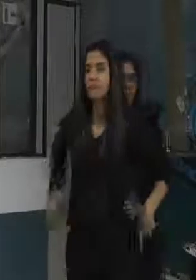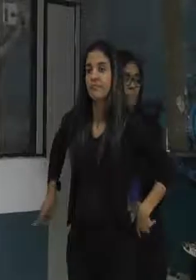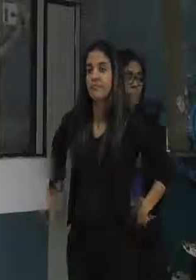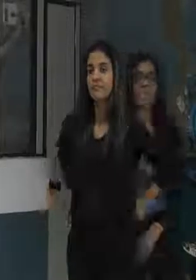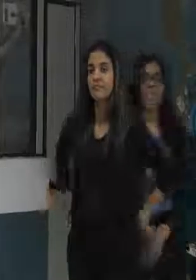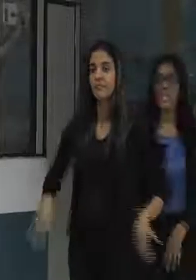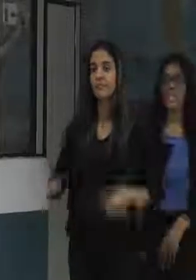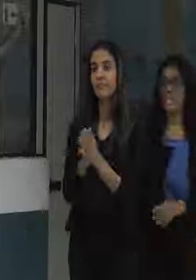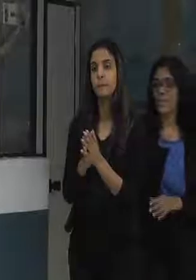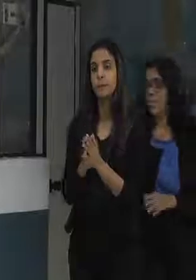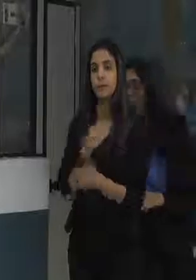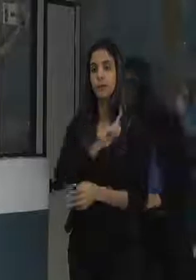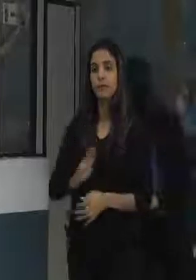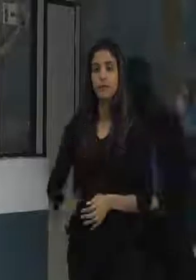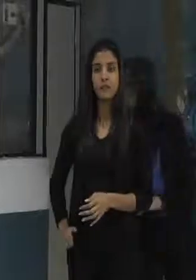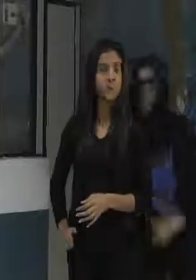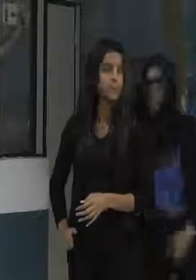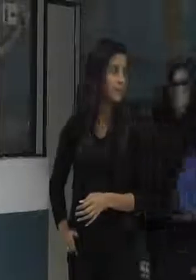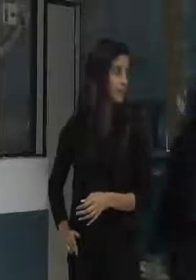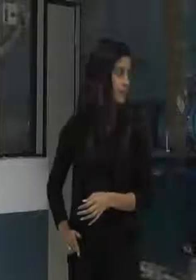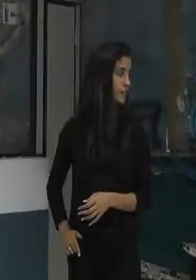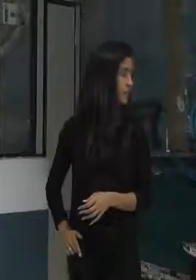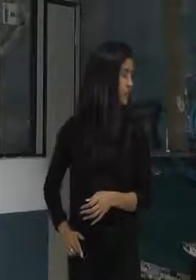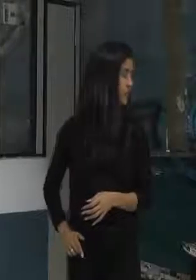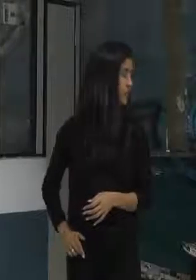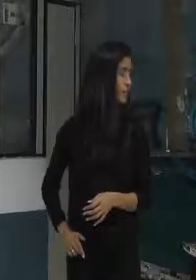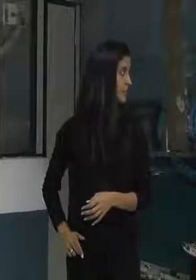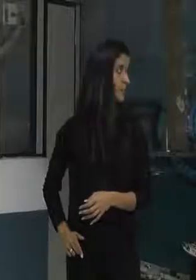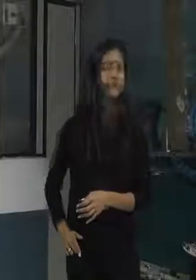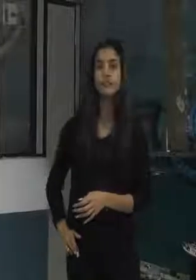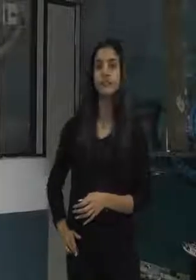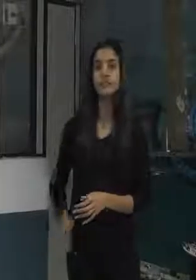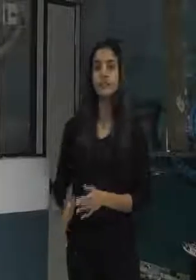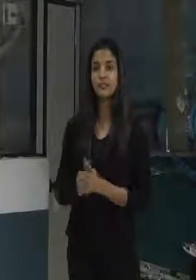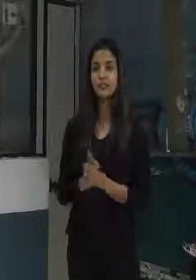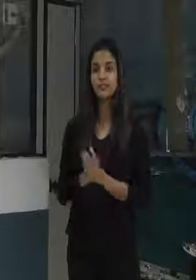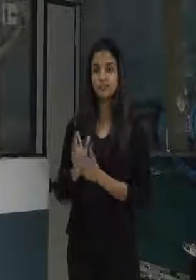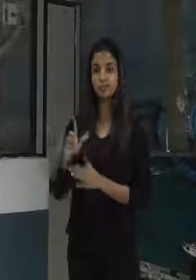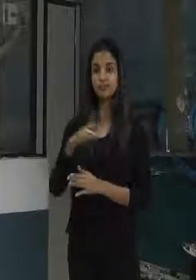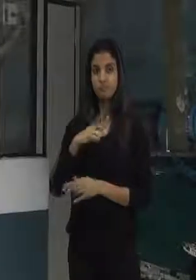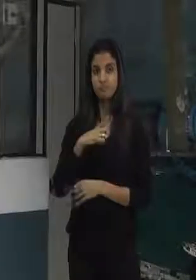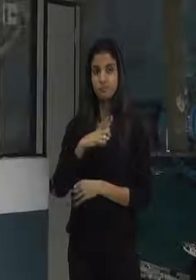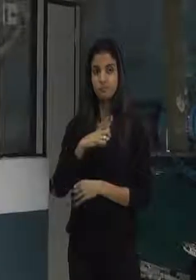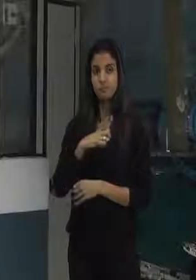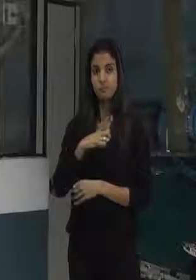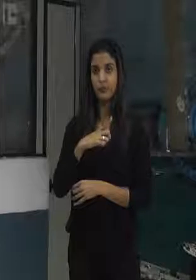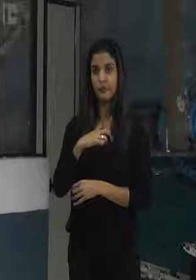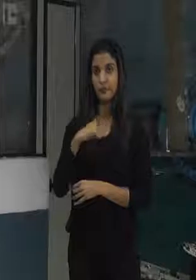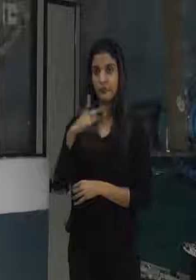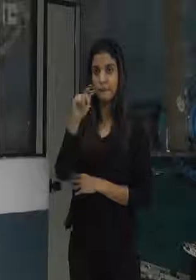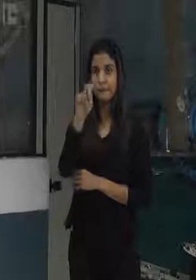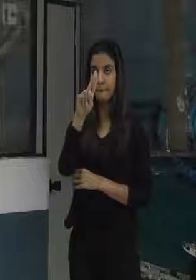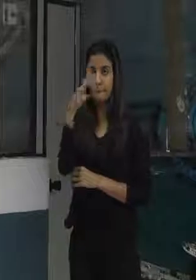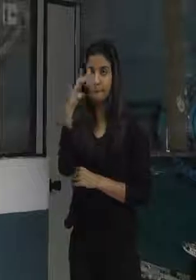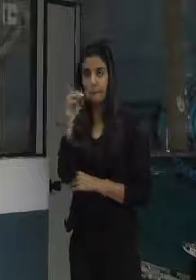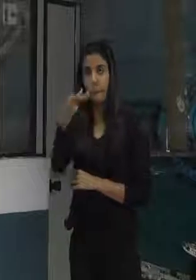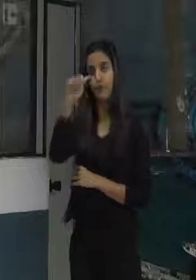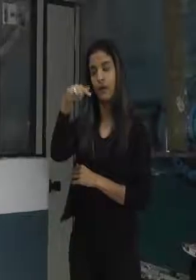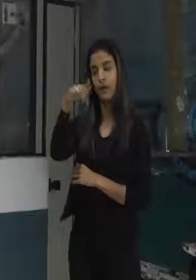Costa, numa discussão política, foi solidário e Paulo Magalhães está como